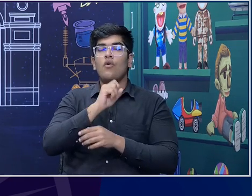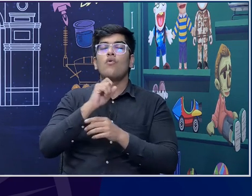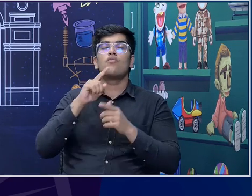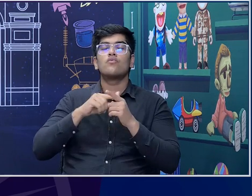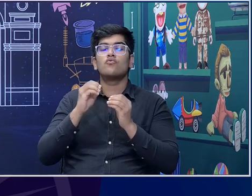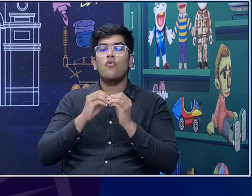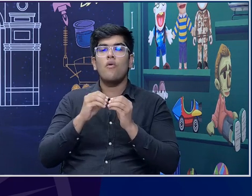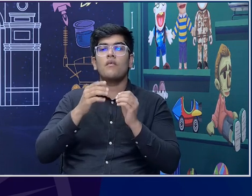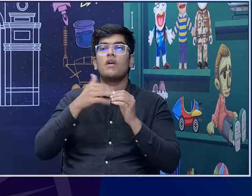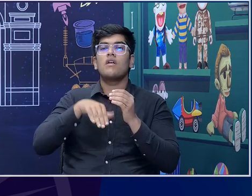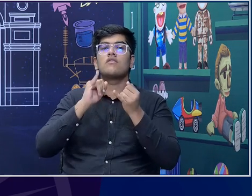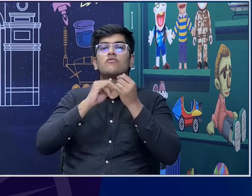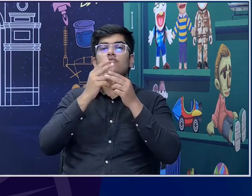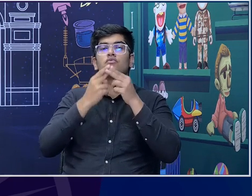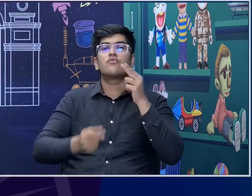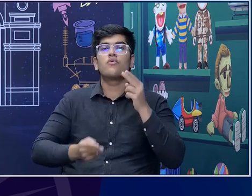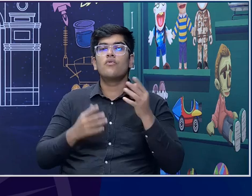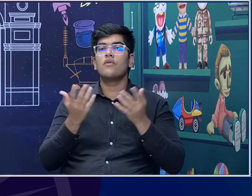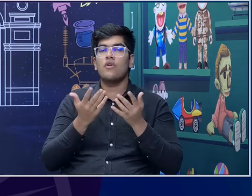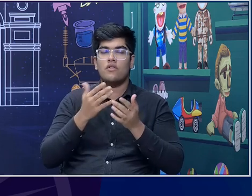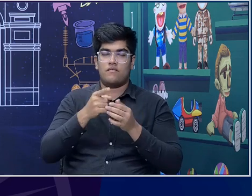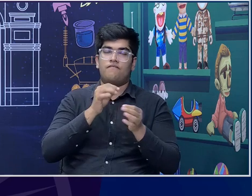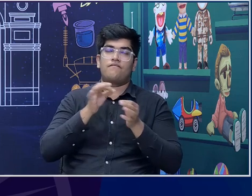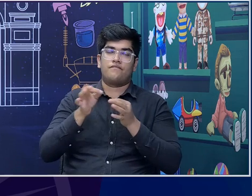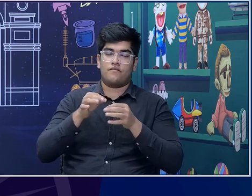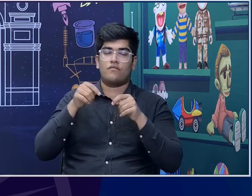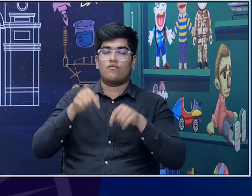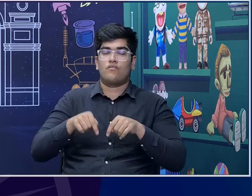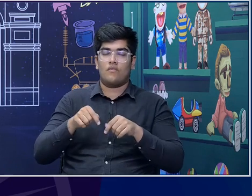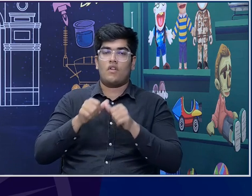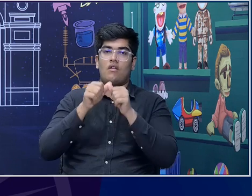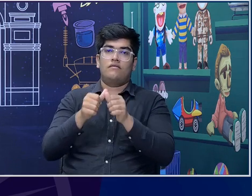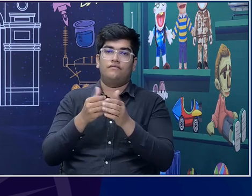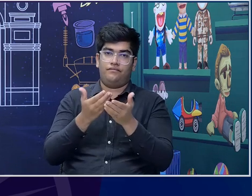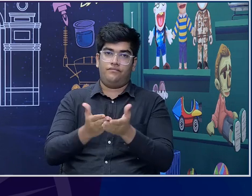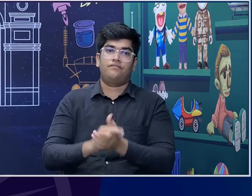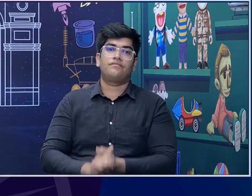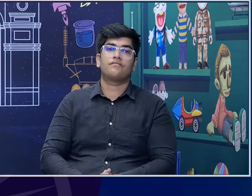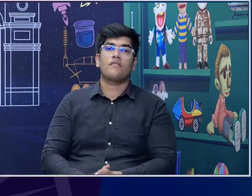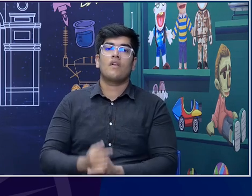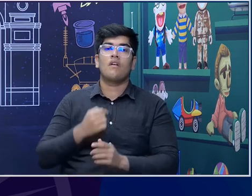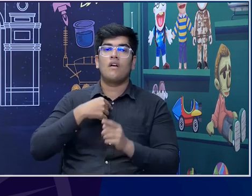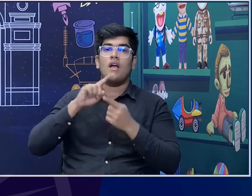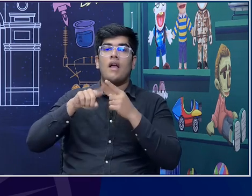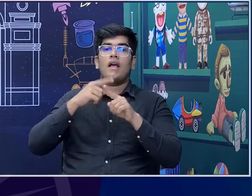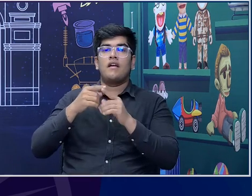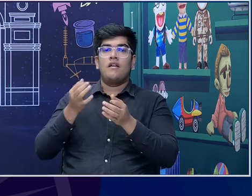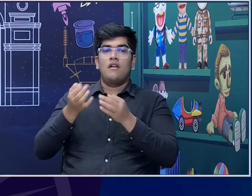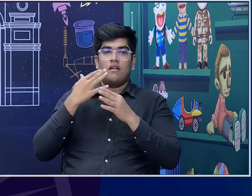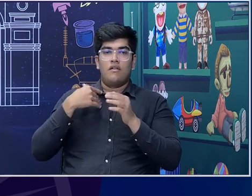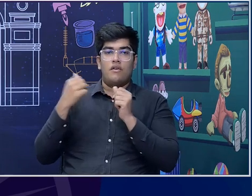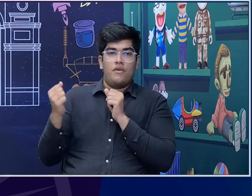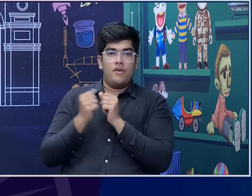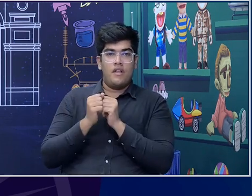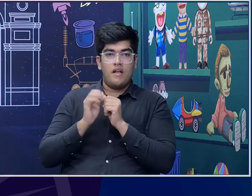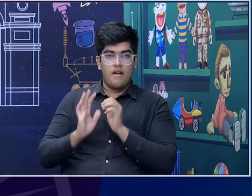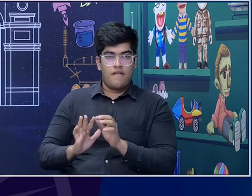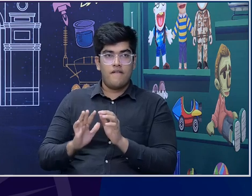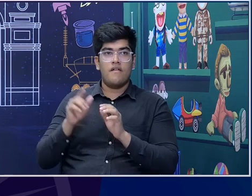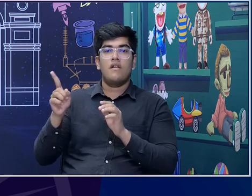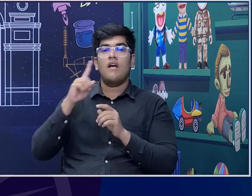ये सभी प्रश्णों के उत्तर आपको इस सत्र में मिलेंगे हमारी एक्सपर्ट के द्वारा तो आज हम